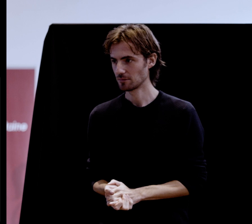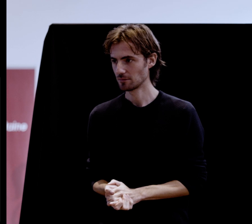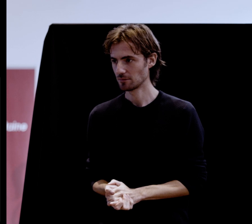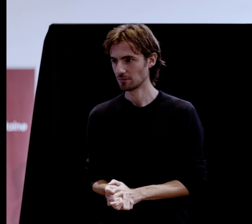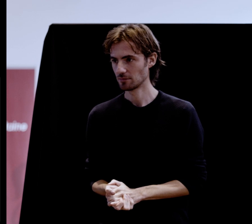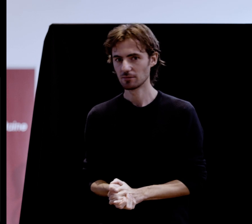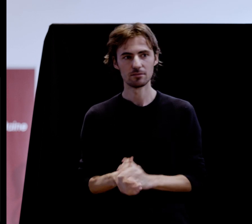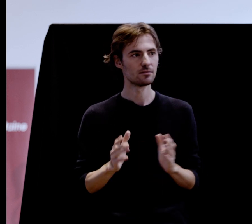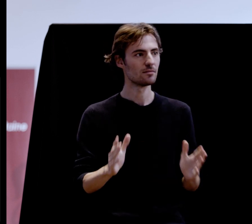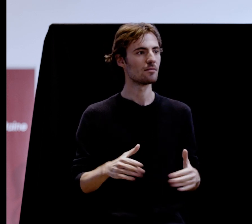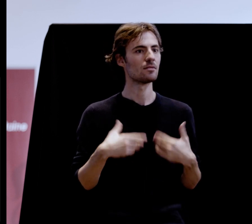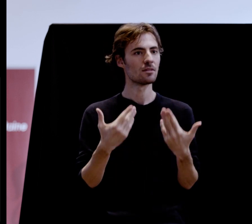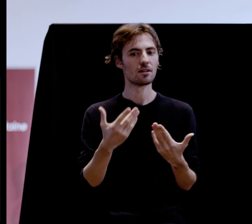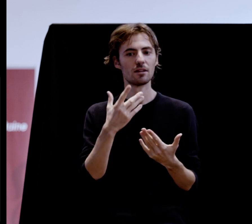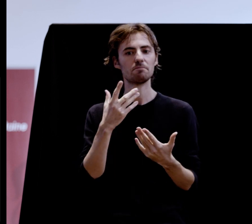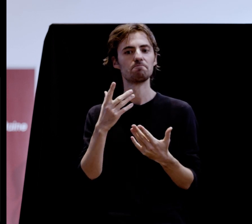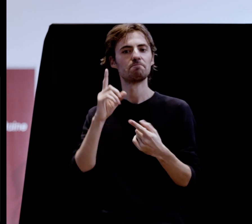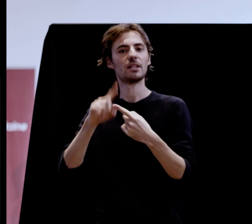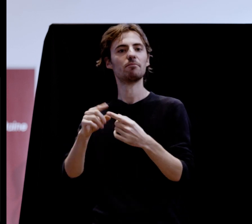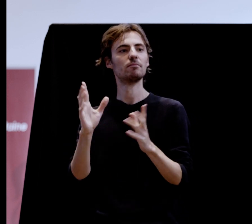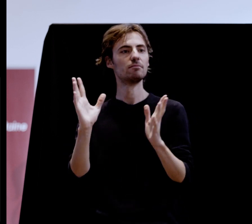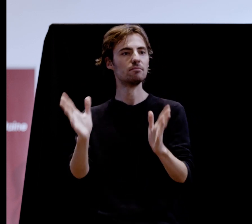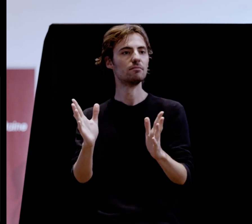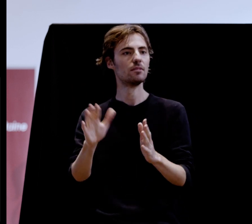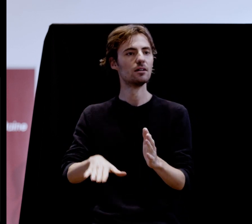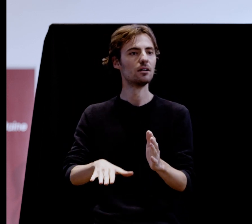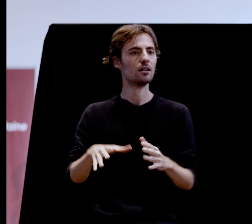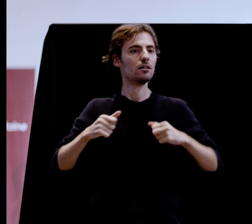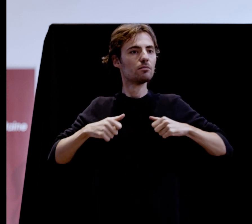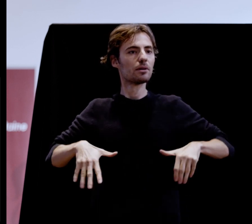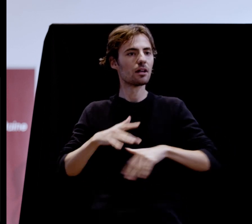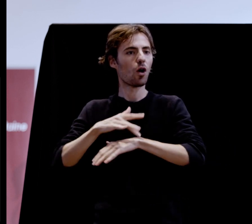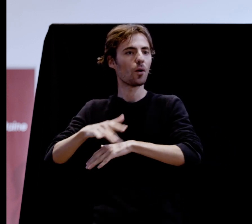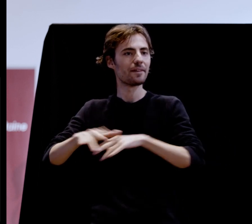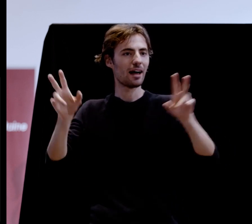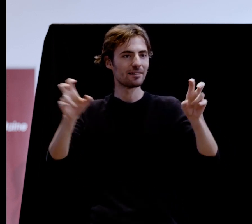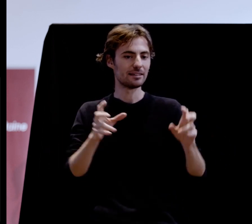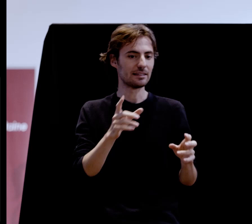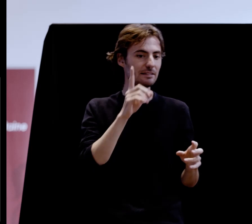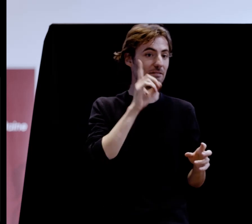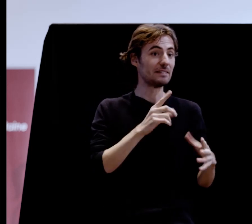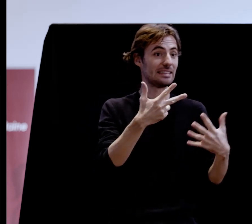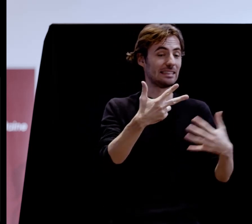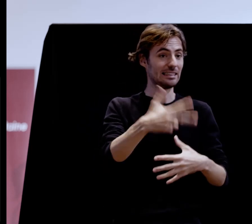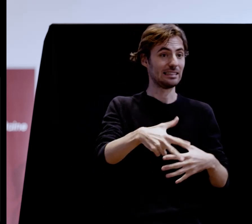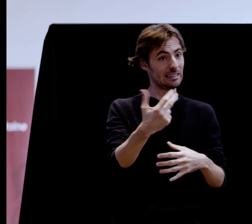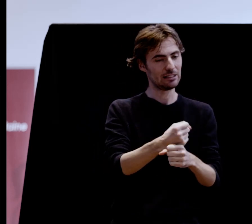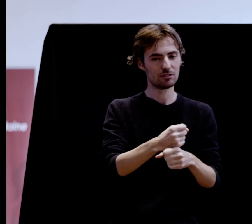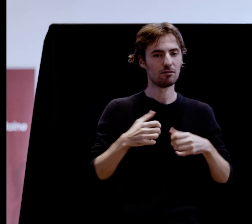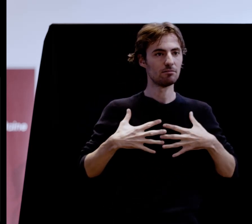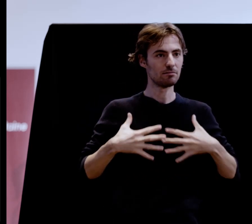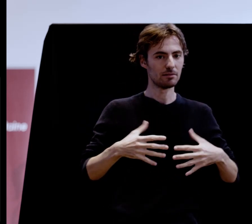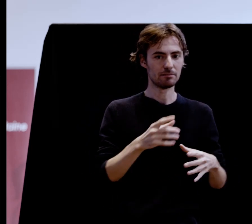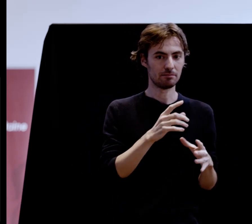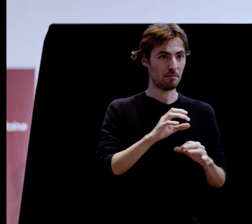quand on parle de retard dans la puberté, chez la fille, quand il n'y a pas de sein à 13 ans, chez le garçon, quand il n'y a pas d'augmentation